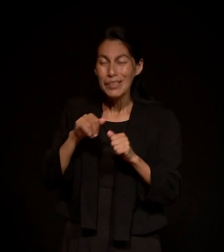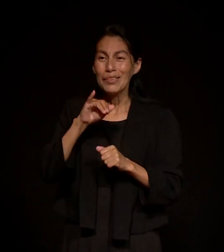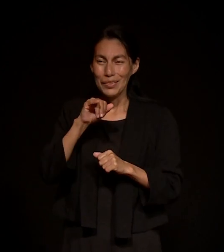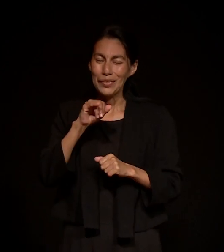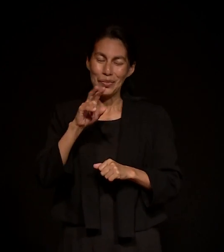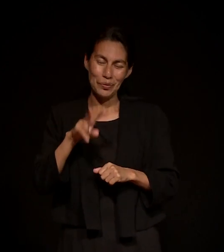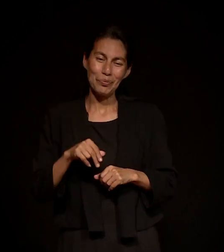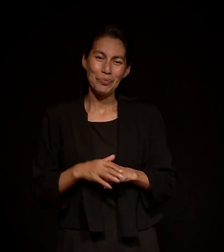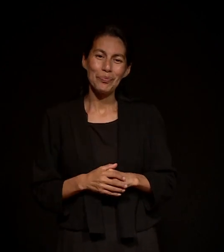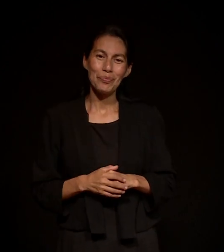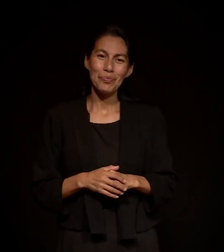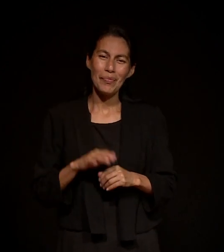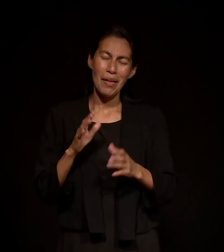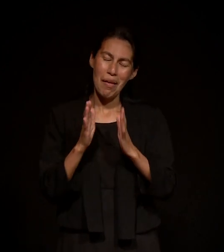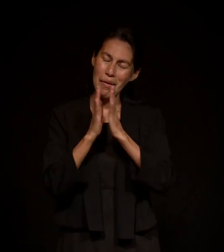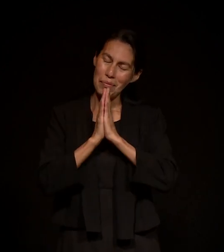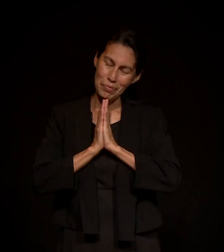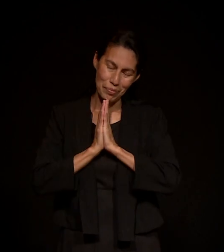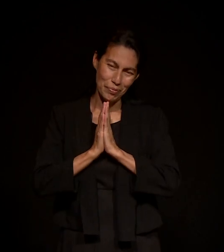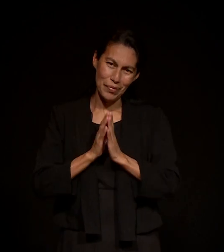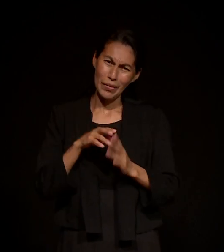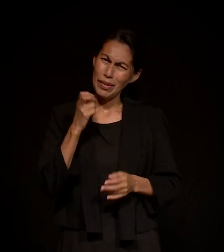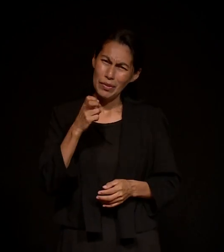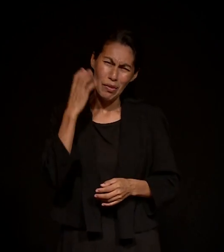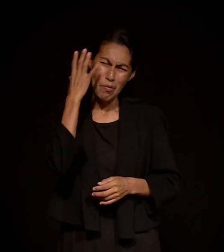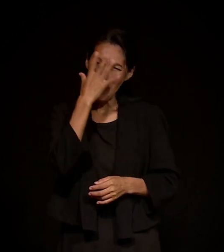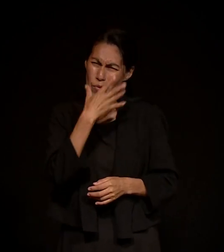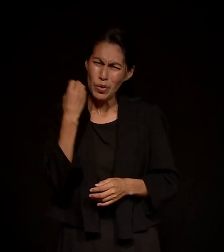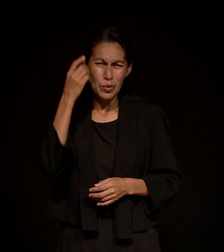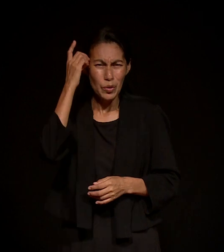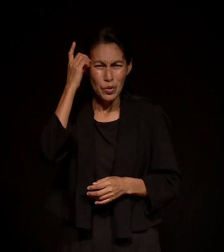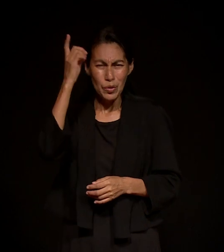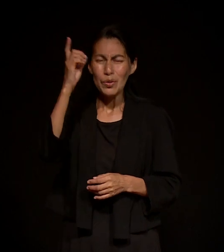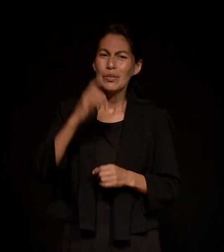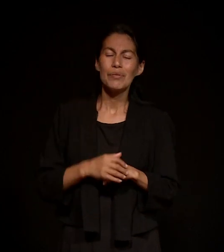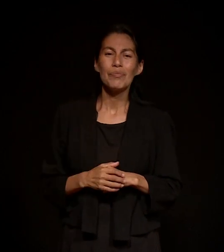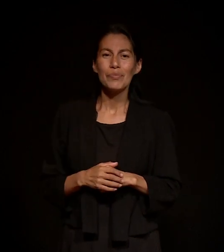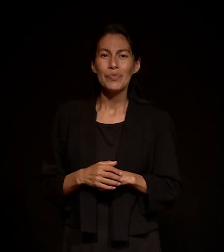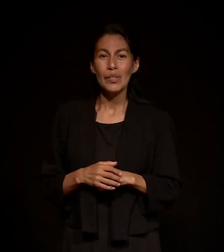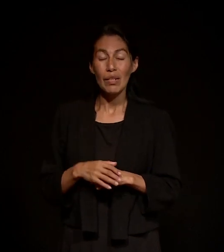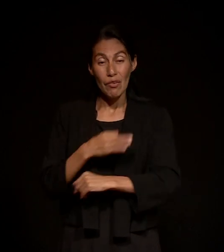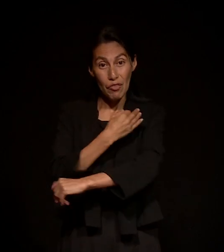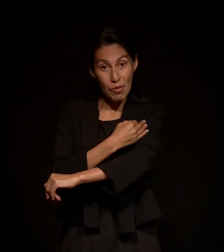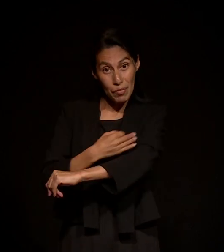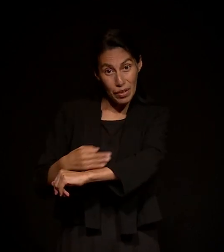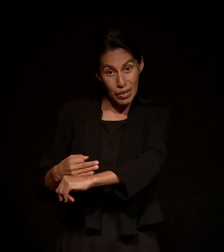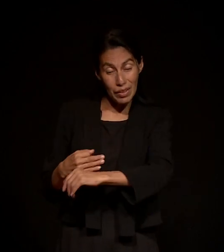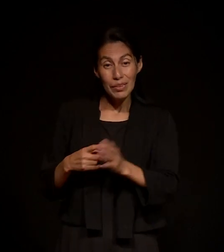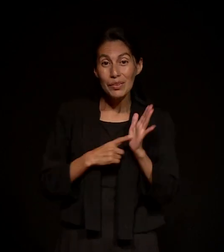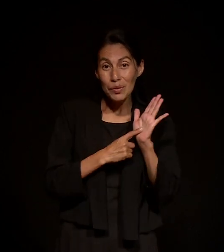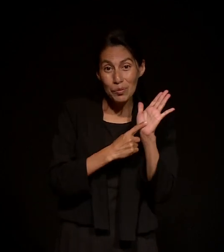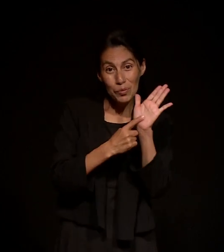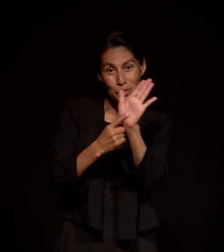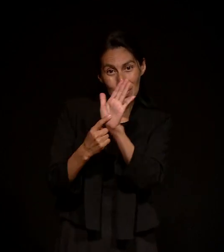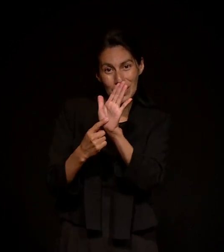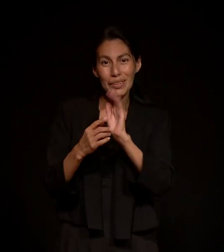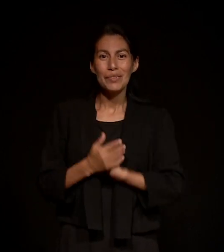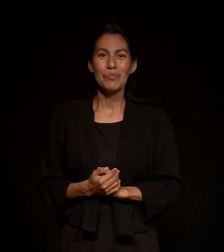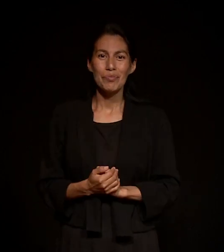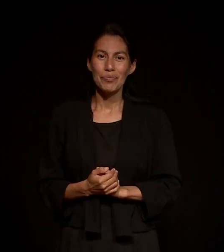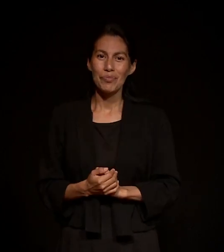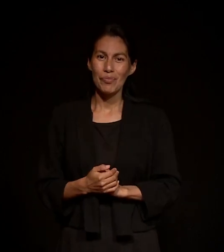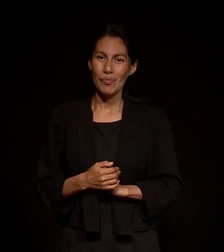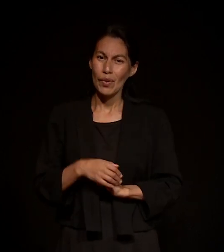¿cierto? Amén. Ven qué maravilloso Dios tenemos. Esto manifiesta en familia.